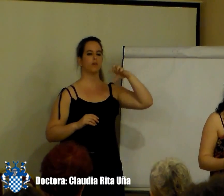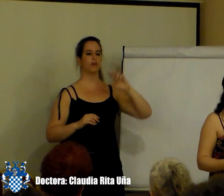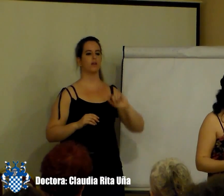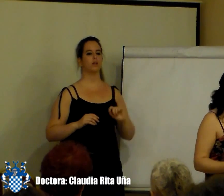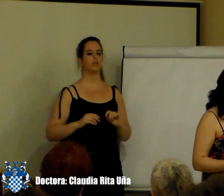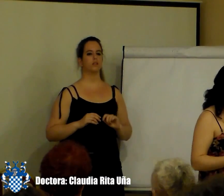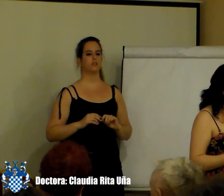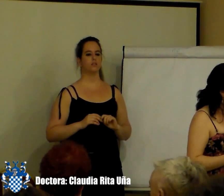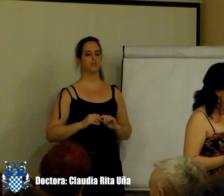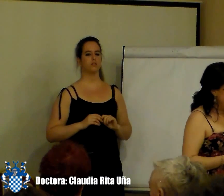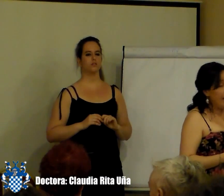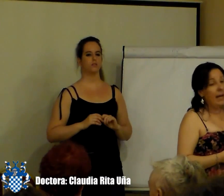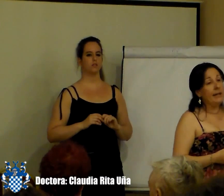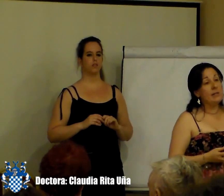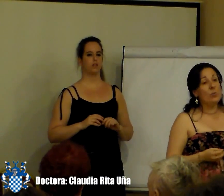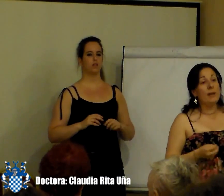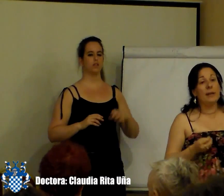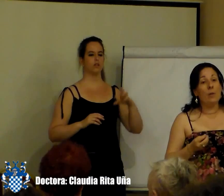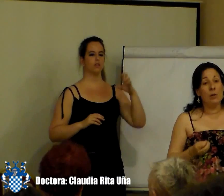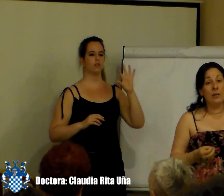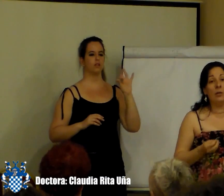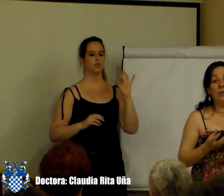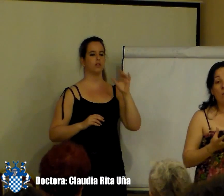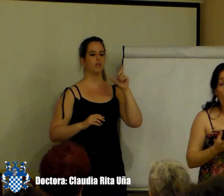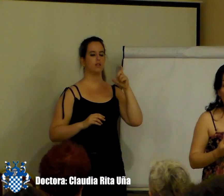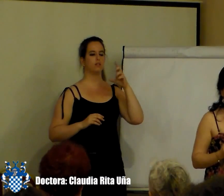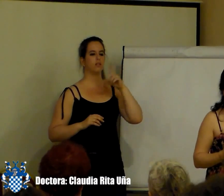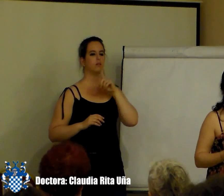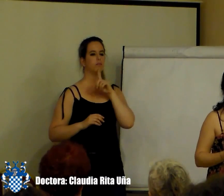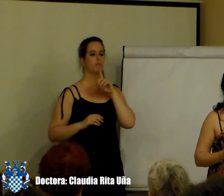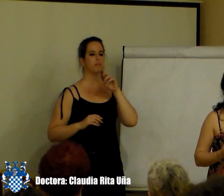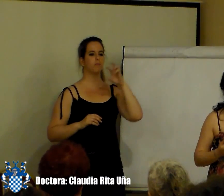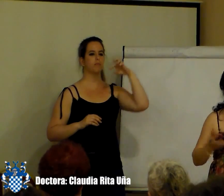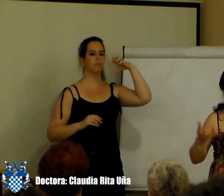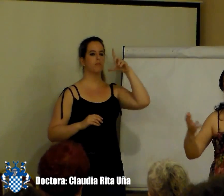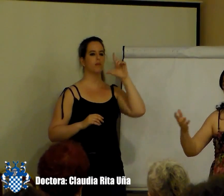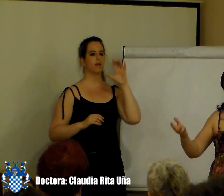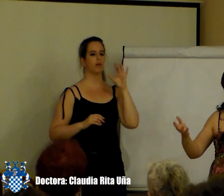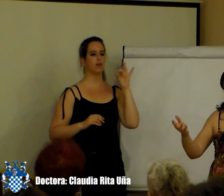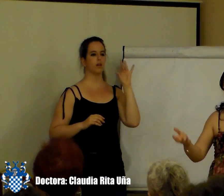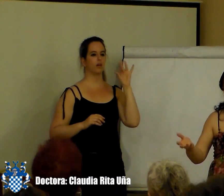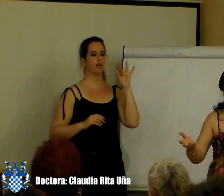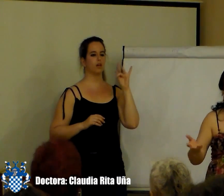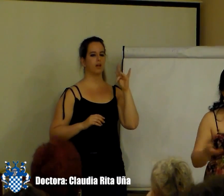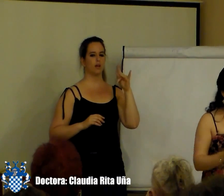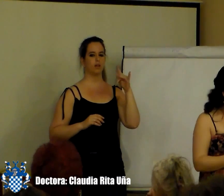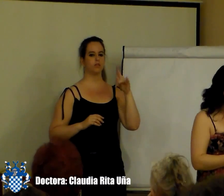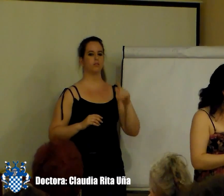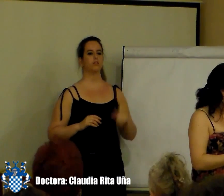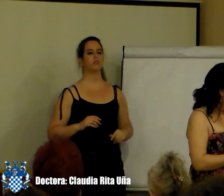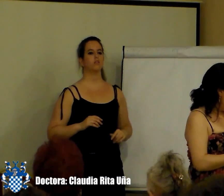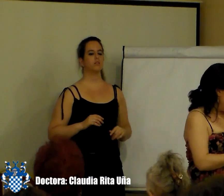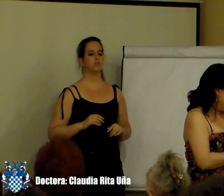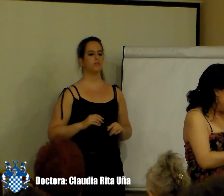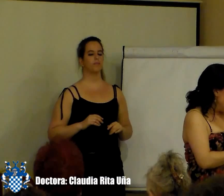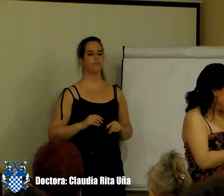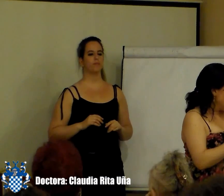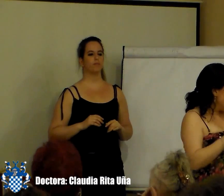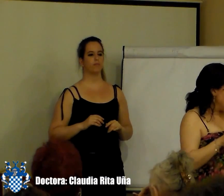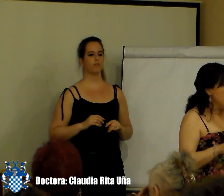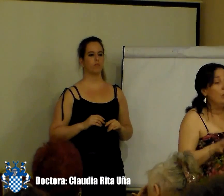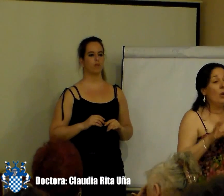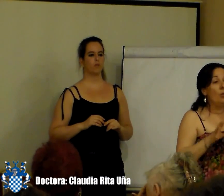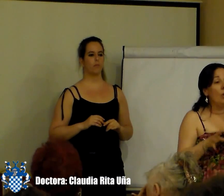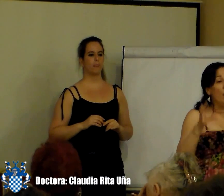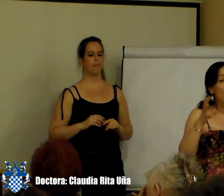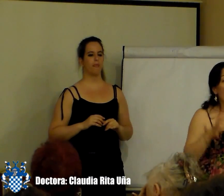energía al músculo, y de CPK, que es un metabolito del músculo que se ve expresado en sangre, bueno, eso